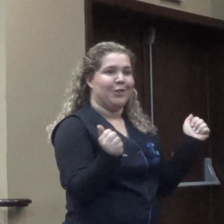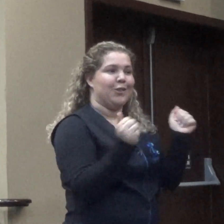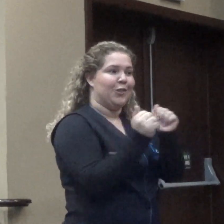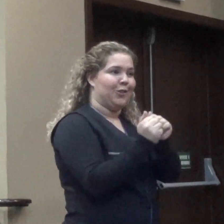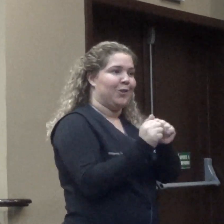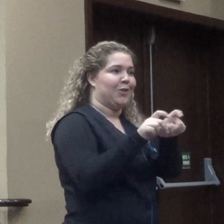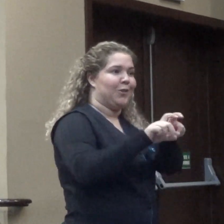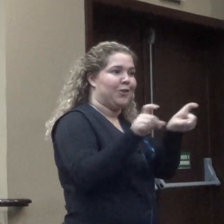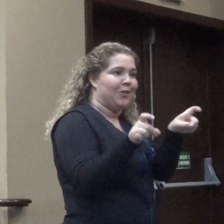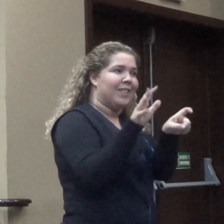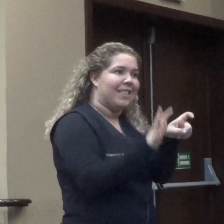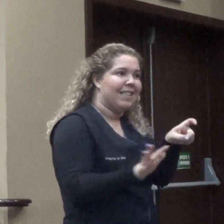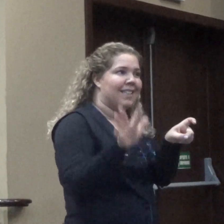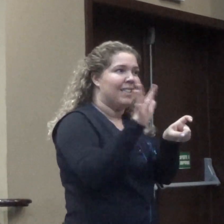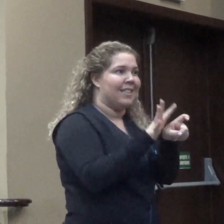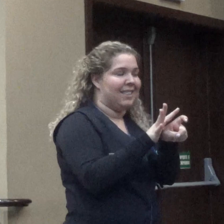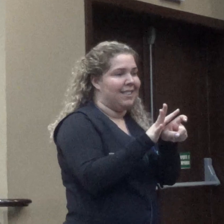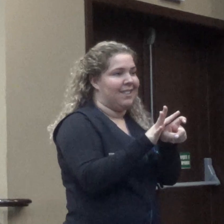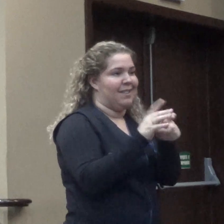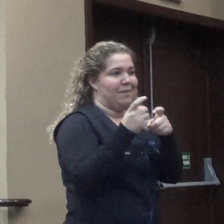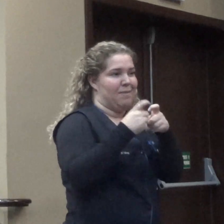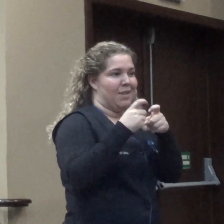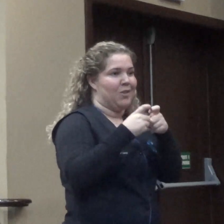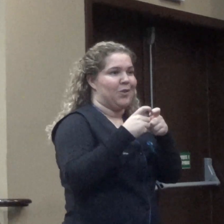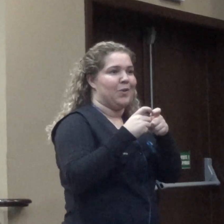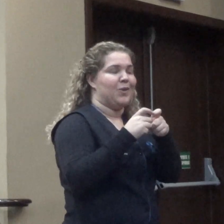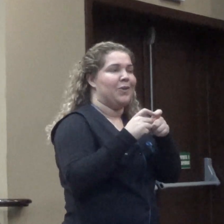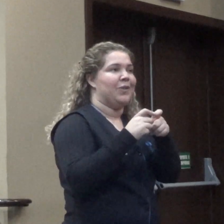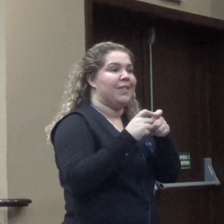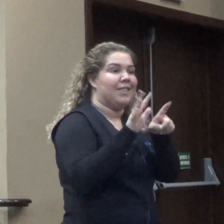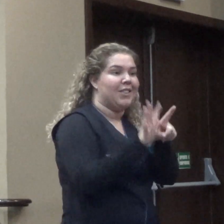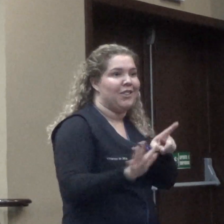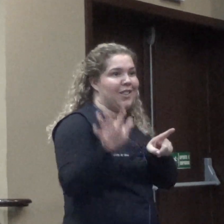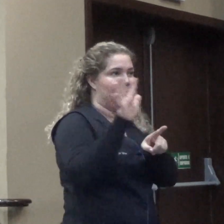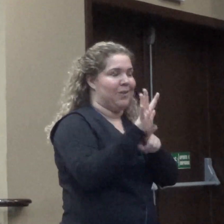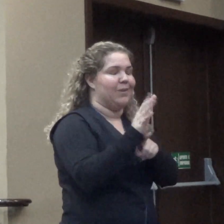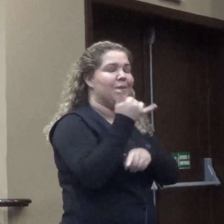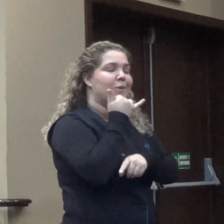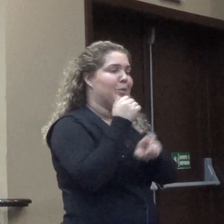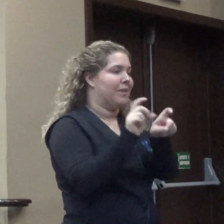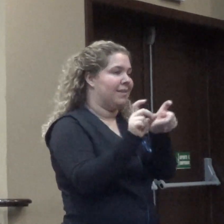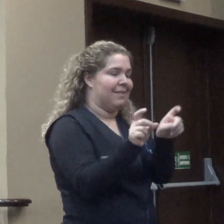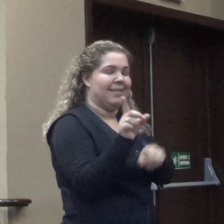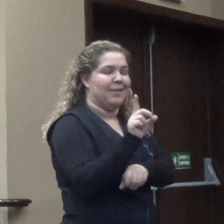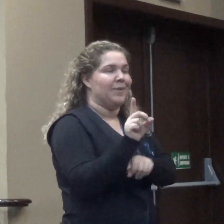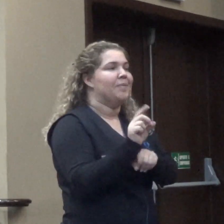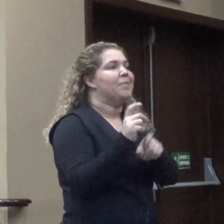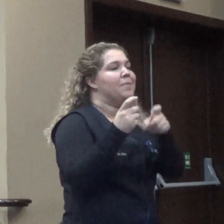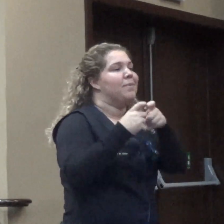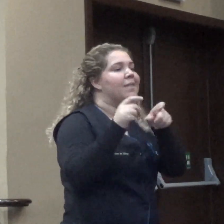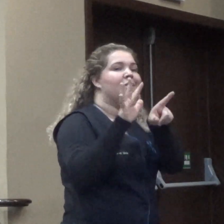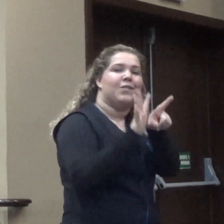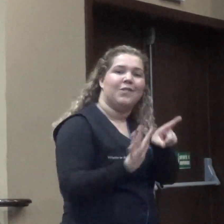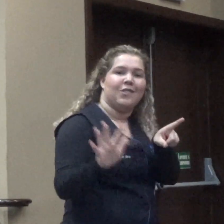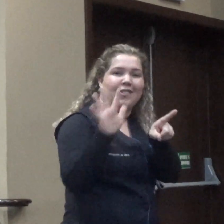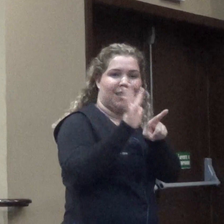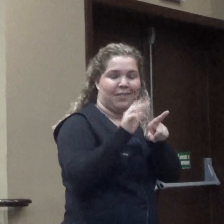E os neurologistas, os gastroenterologistas, por que esses 3 grupos eram os mais infelizes?